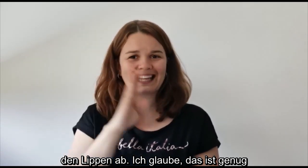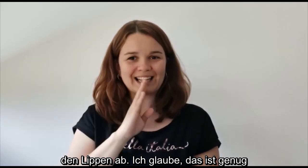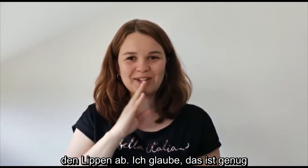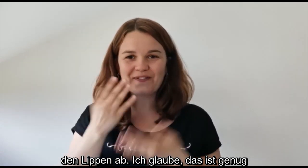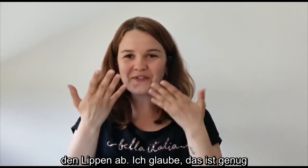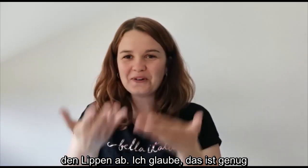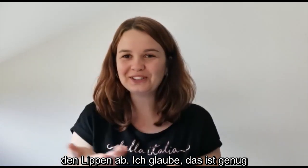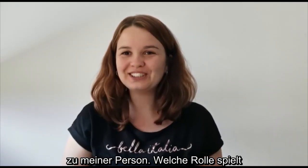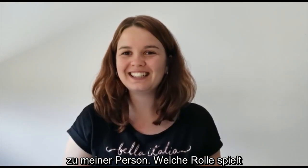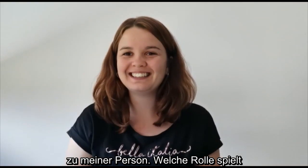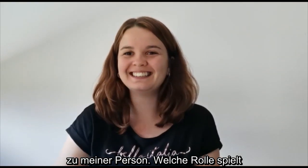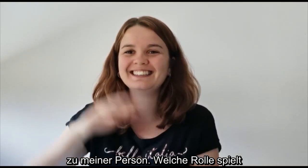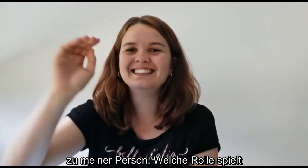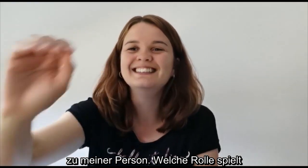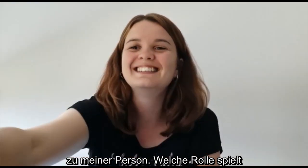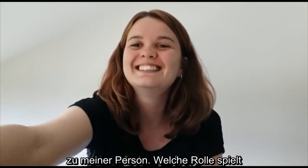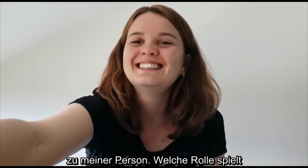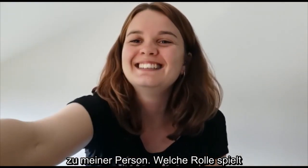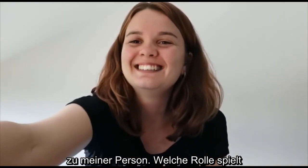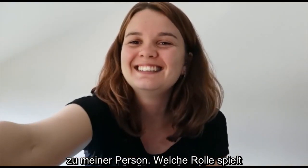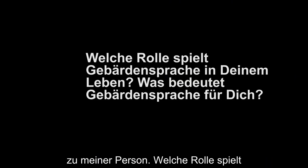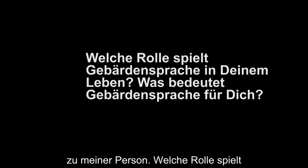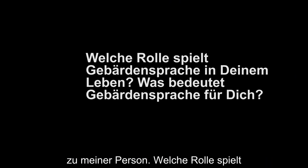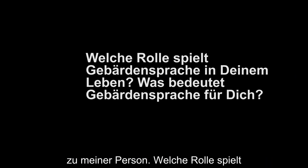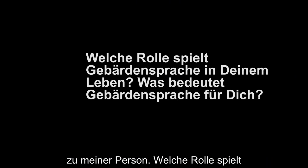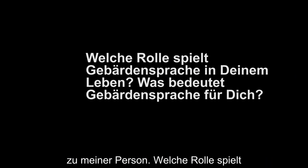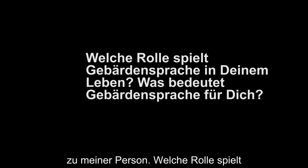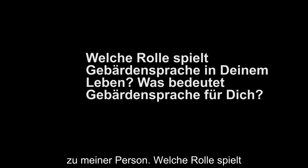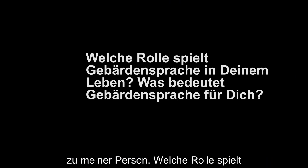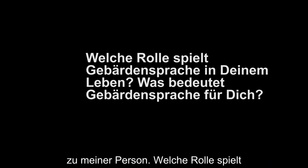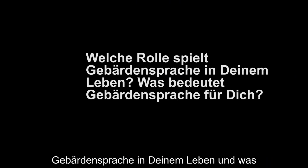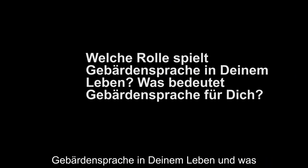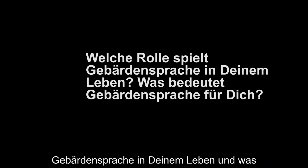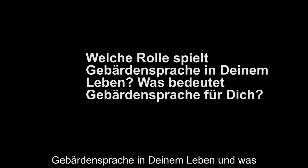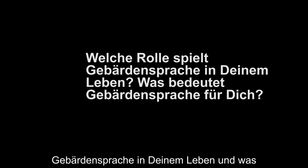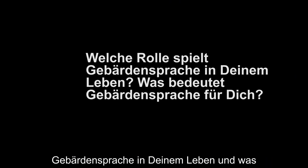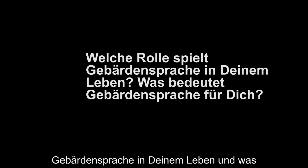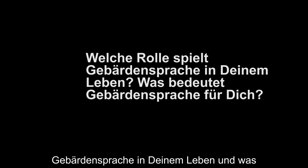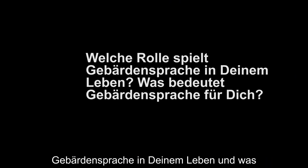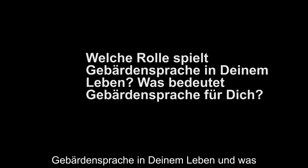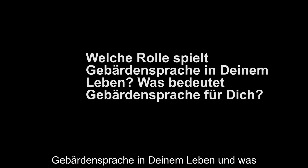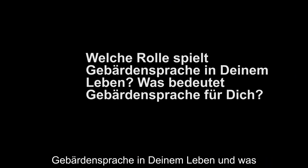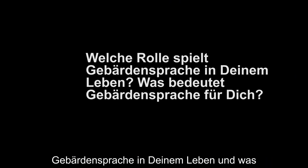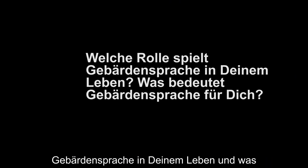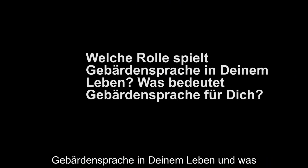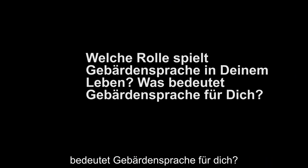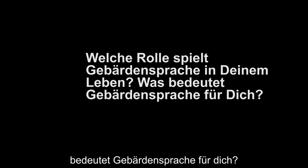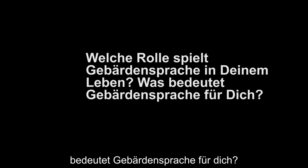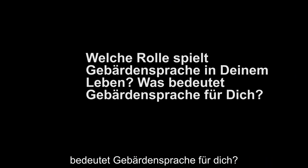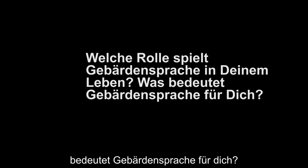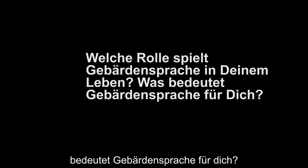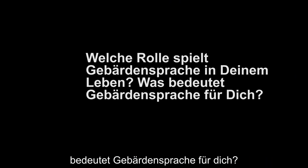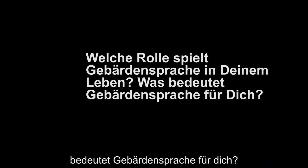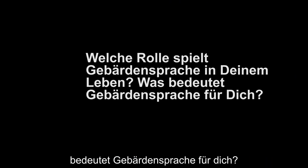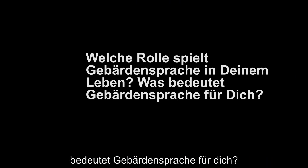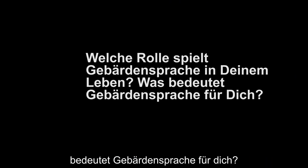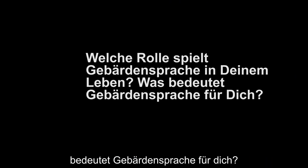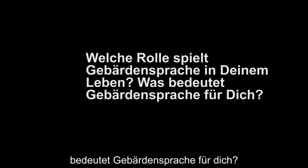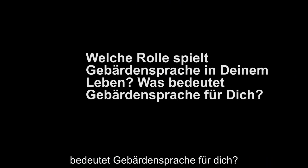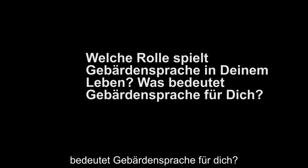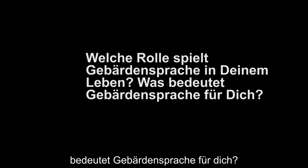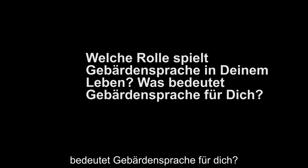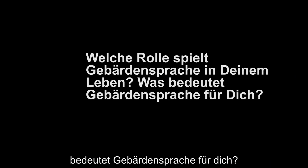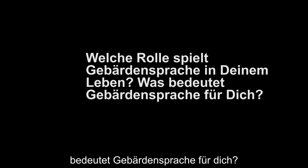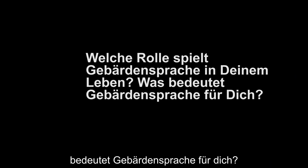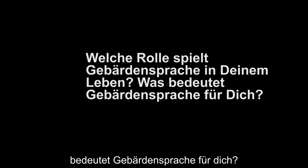Ich glaube, das ist genug zu meiner Person Welche Rolle spielt Gebärdensprache in deinem Leben? Und was bedeutet Gebärdensprache für